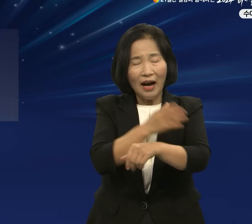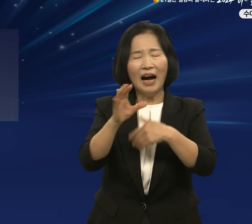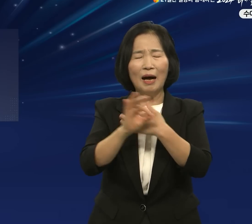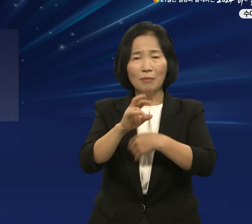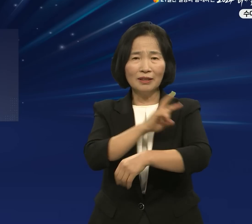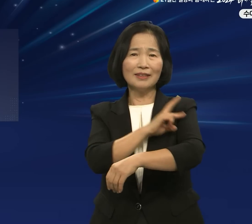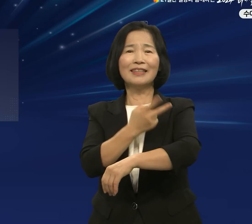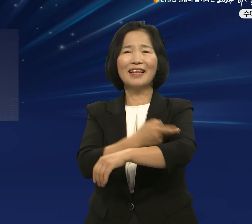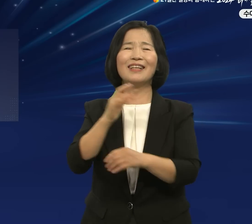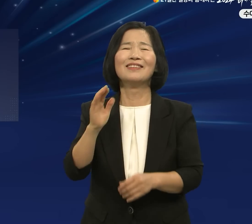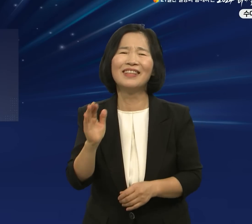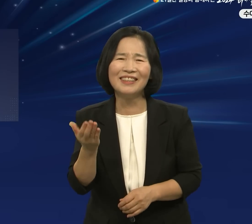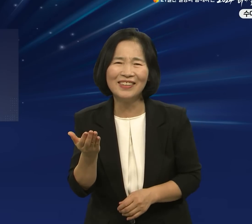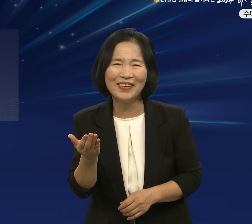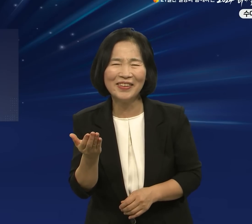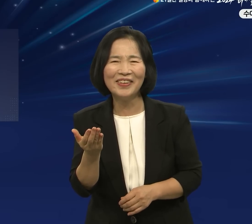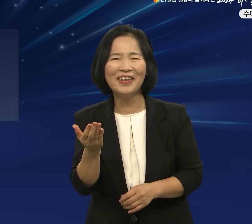걸리고